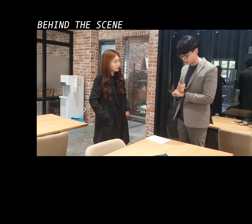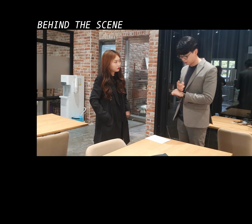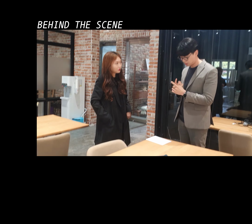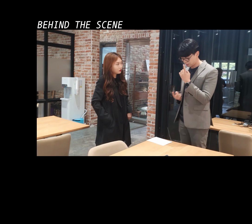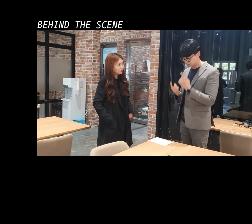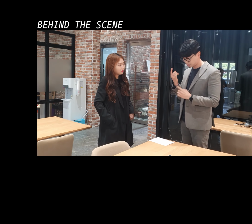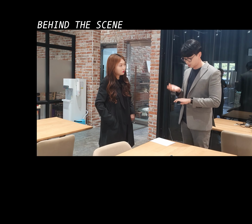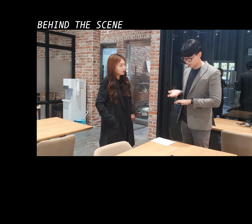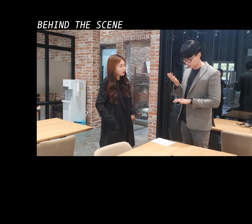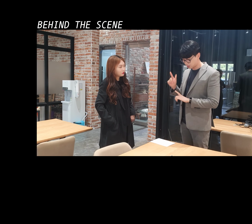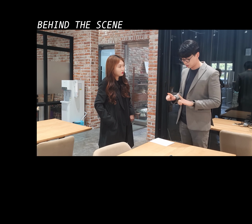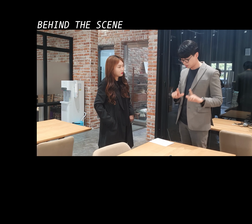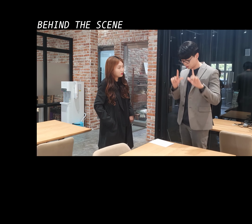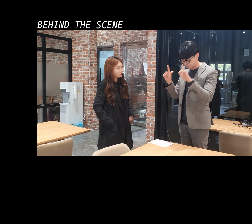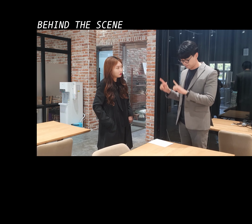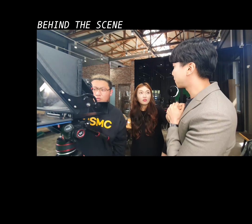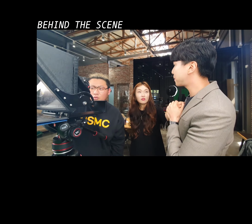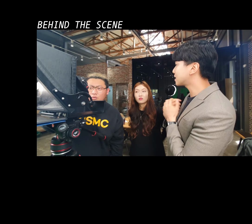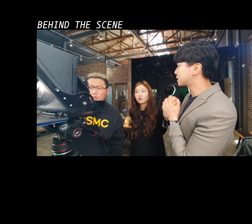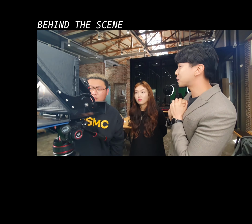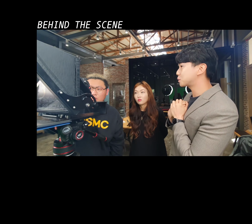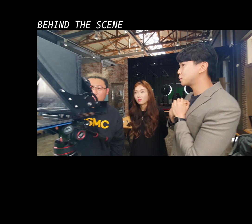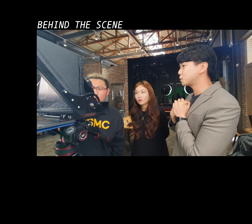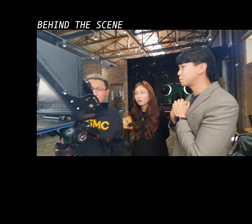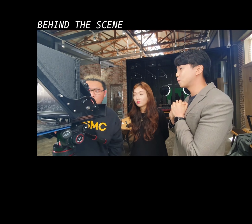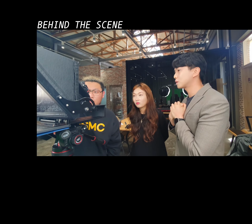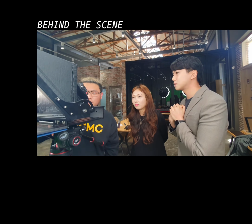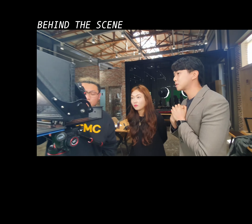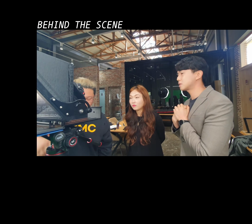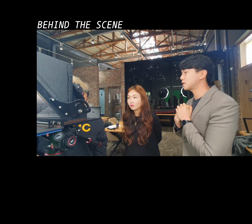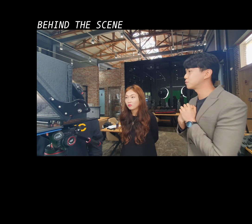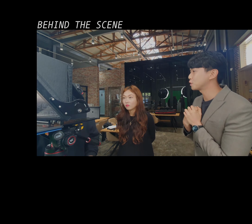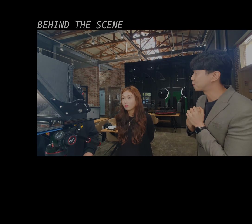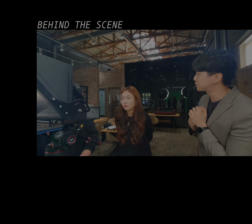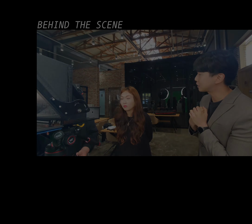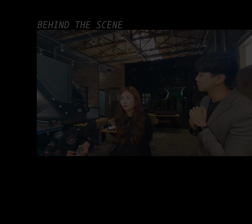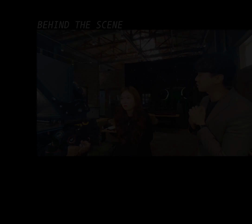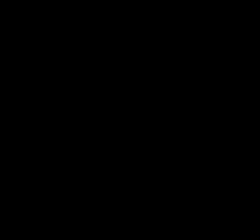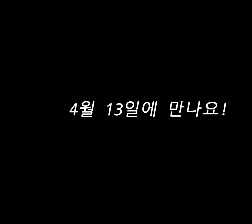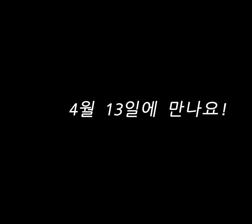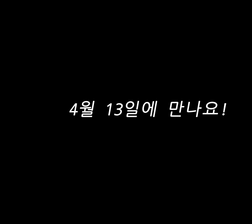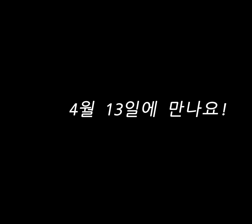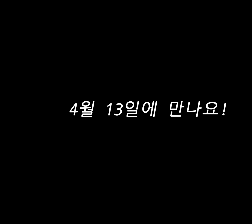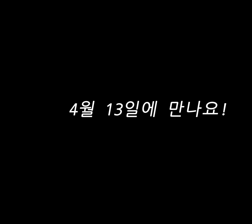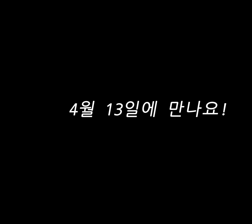빨리 안 사라고. 크게 문제 없어요.